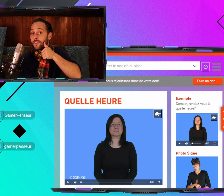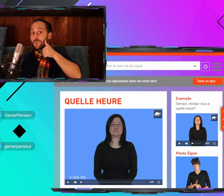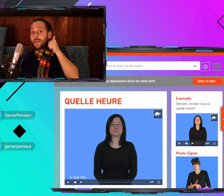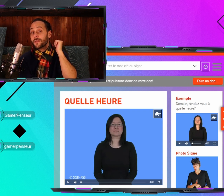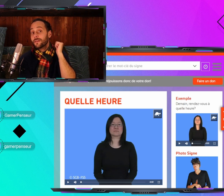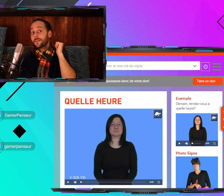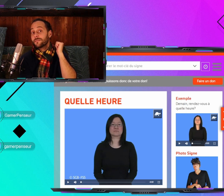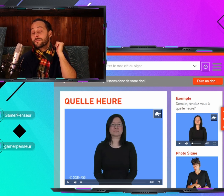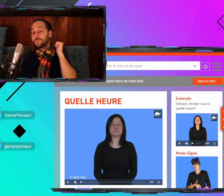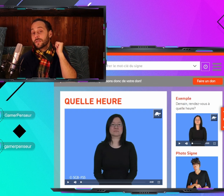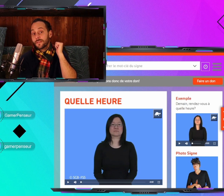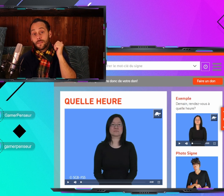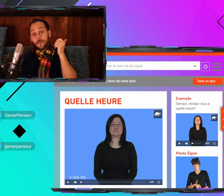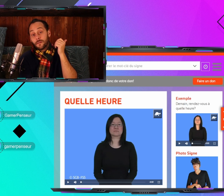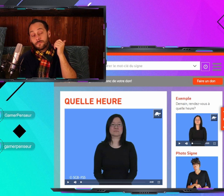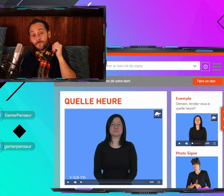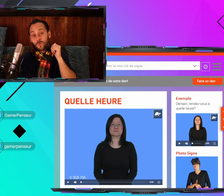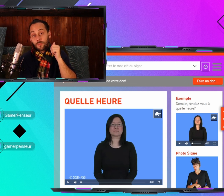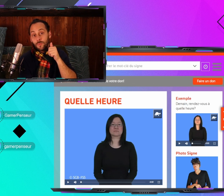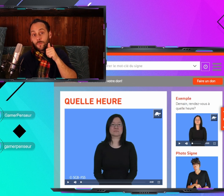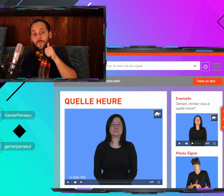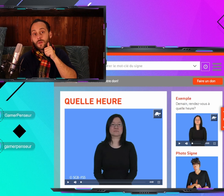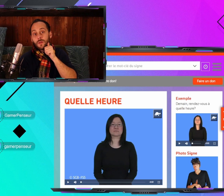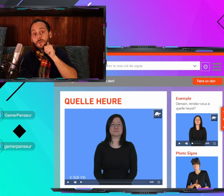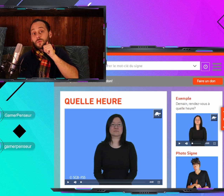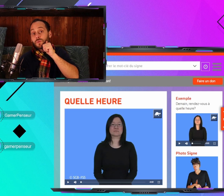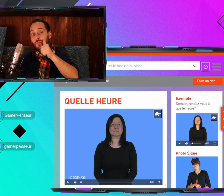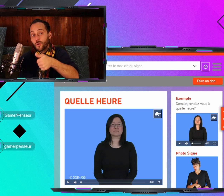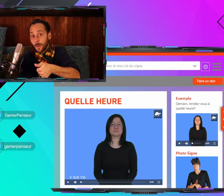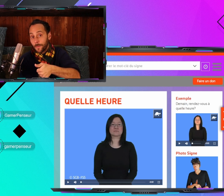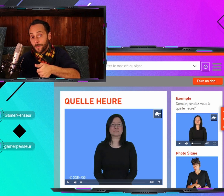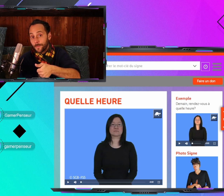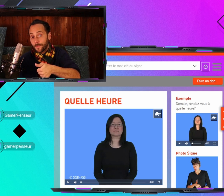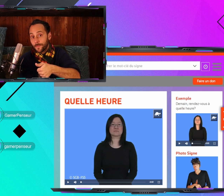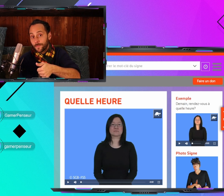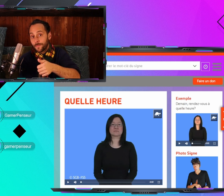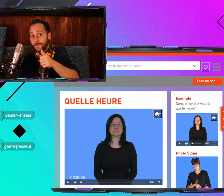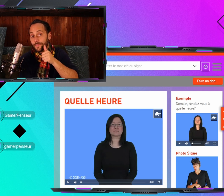Si on le fait en arrière, bah c'est hier, simplement. Demain.